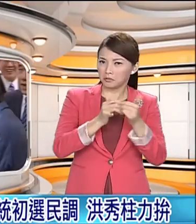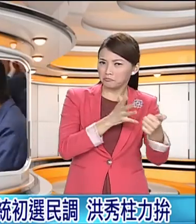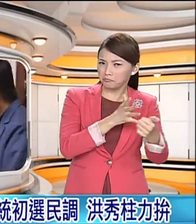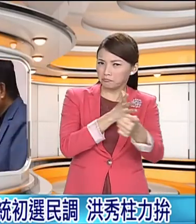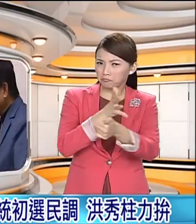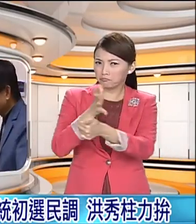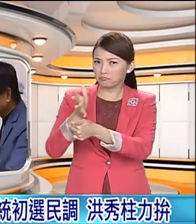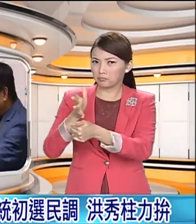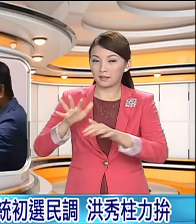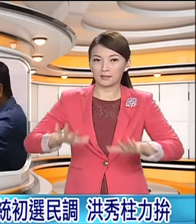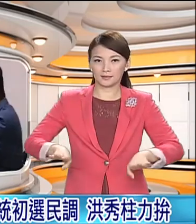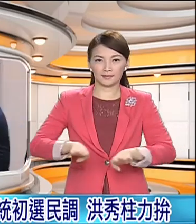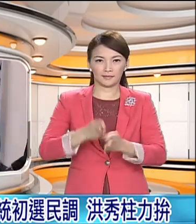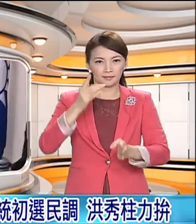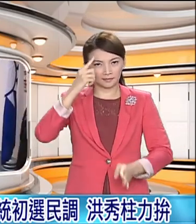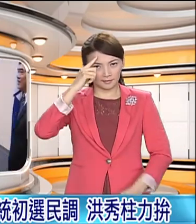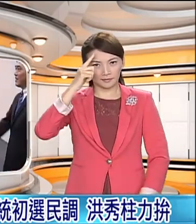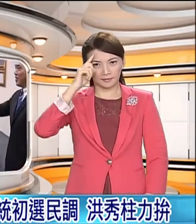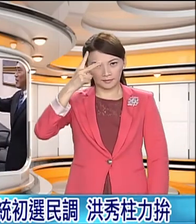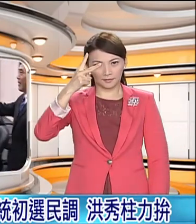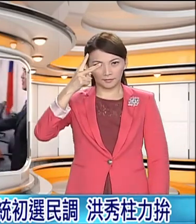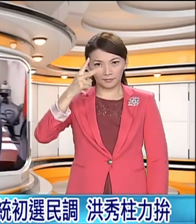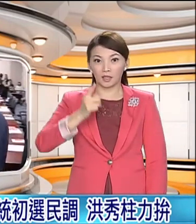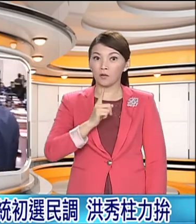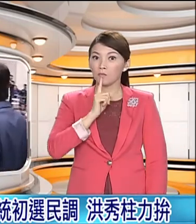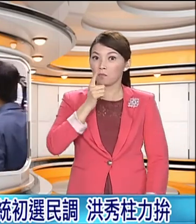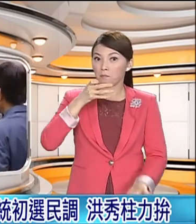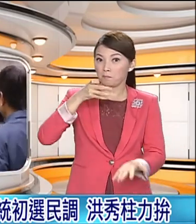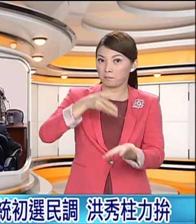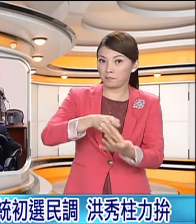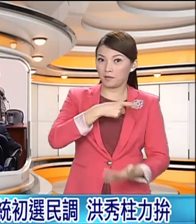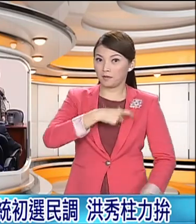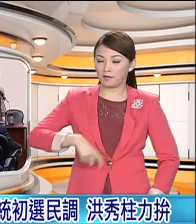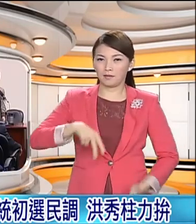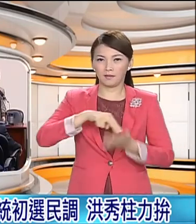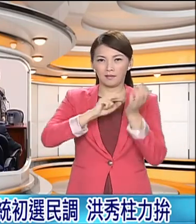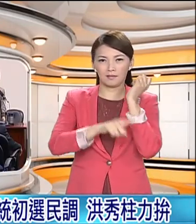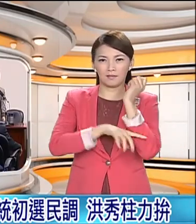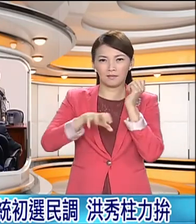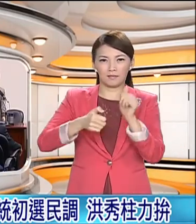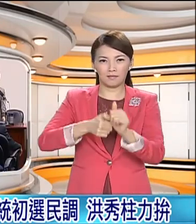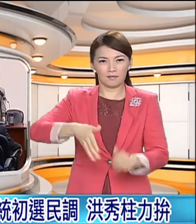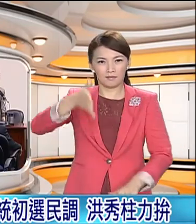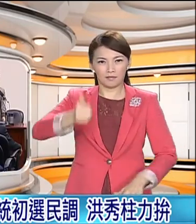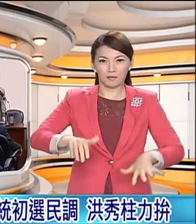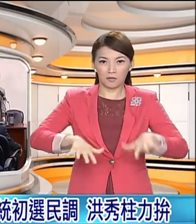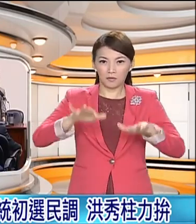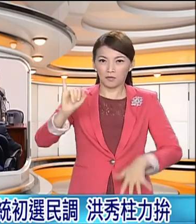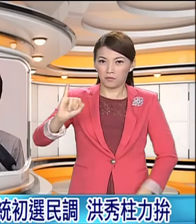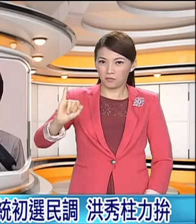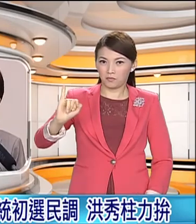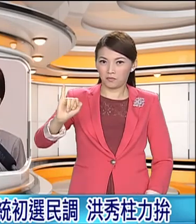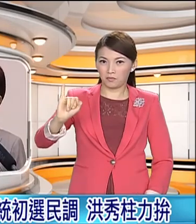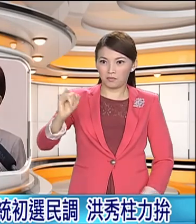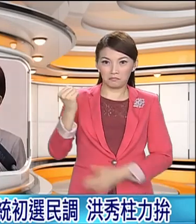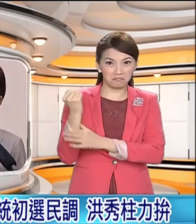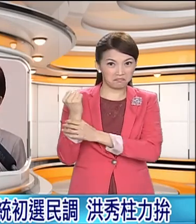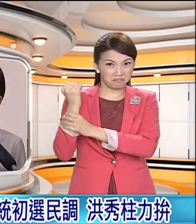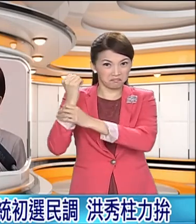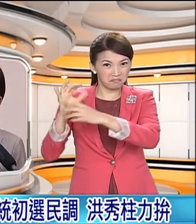行，唯一参选人立法院副院长洪秀柱。能不能跨过30%